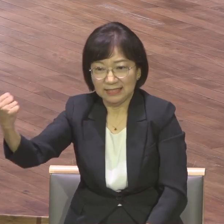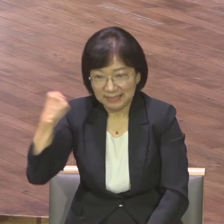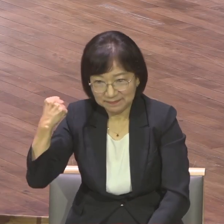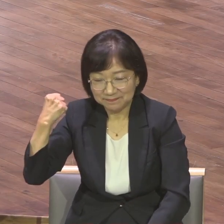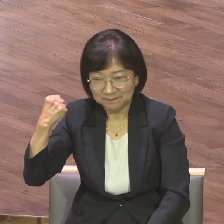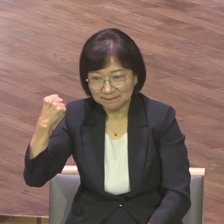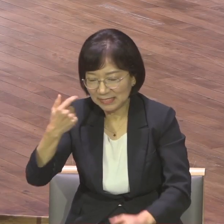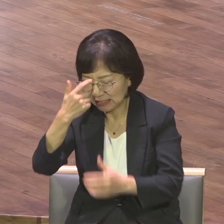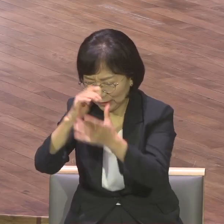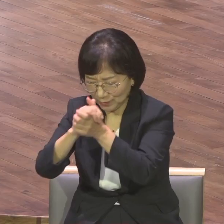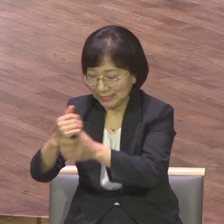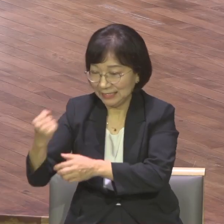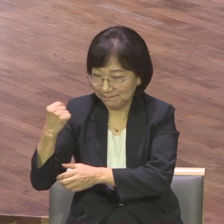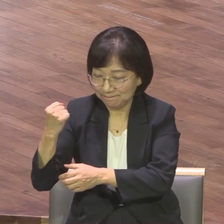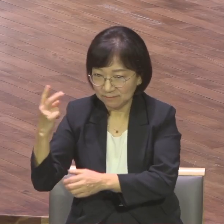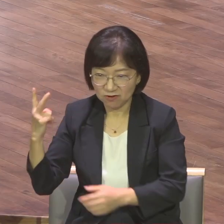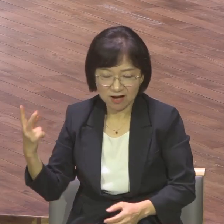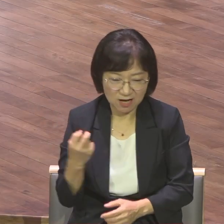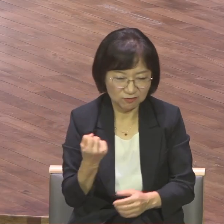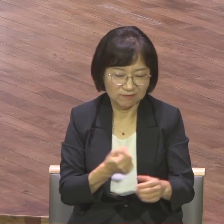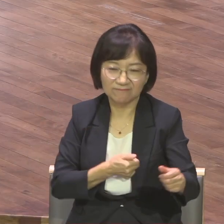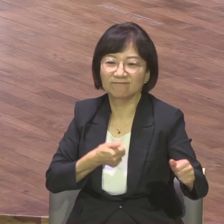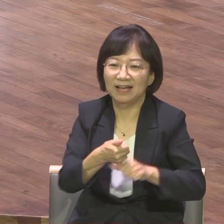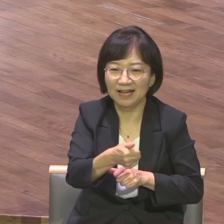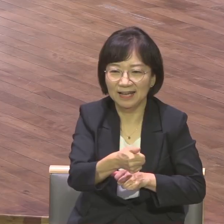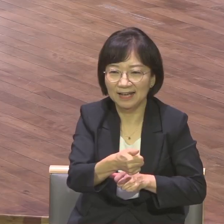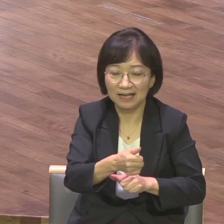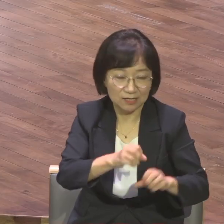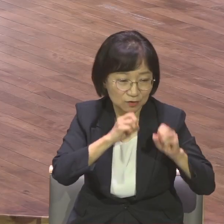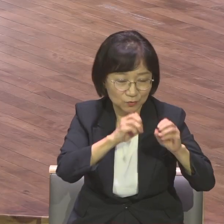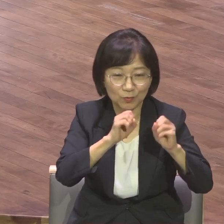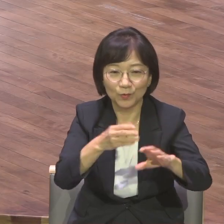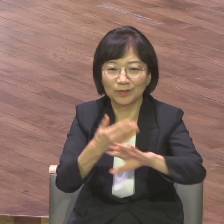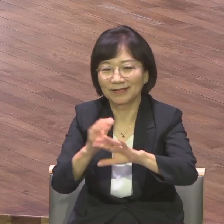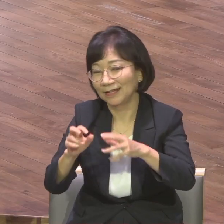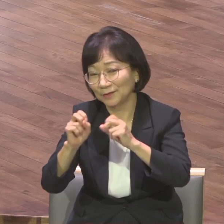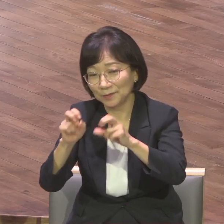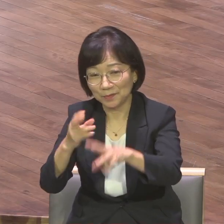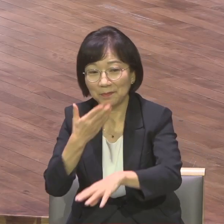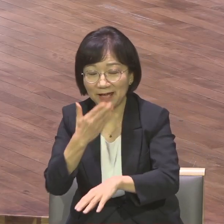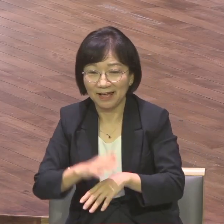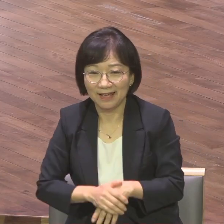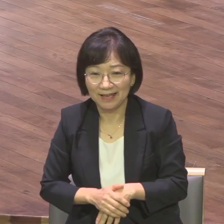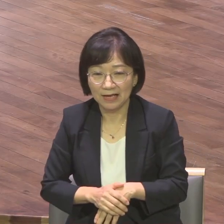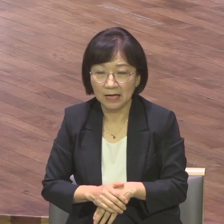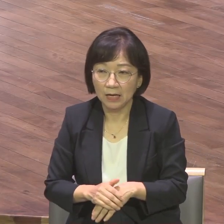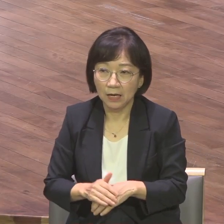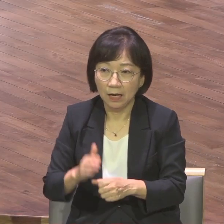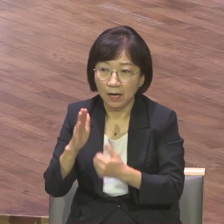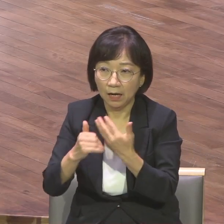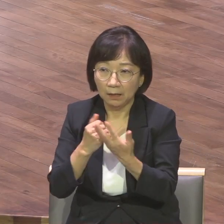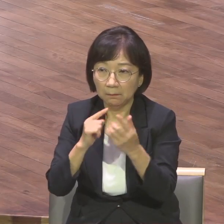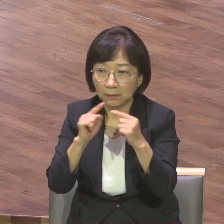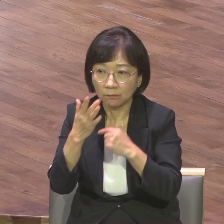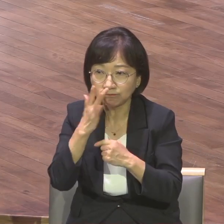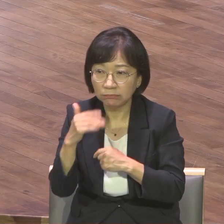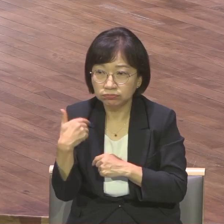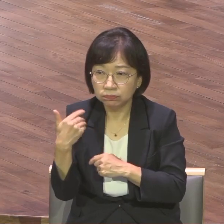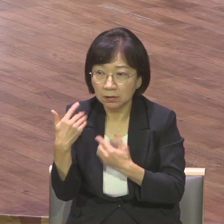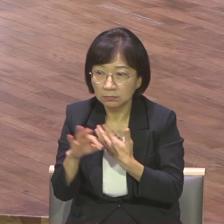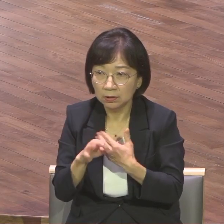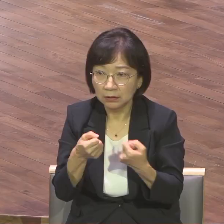전도와 선교가 되어지죠. 왜 전도 선교 관심 없느냐? 말씀이 무장이 안 되었어요. 싸울 준비가 안